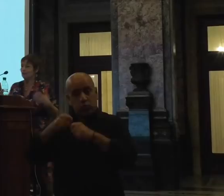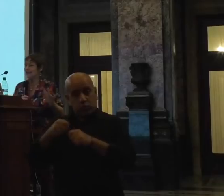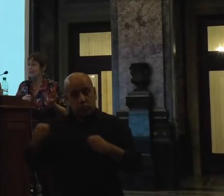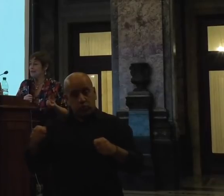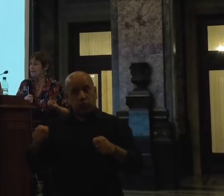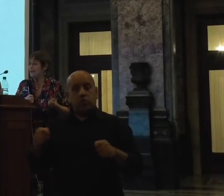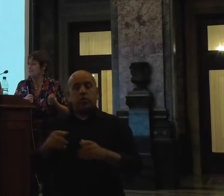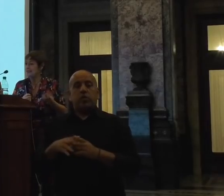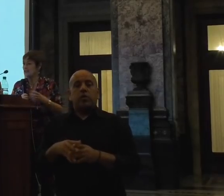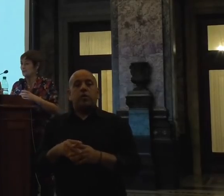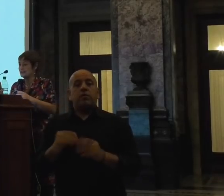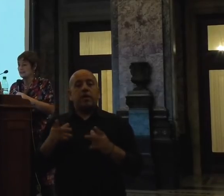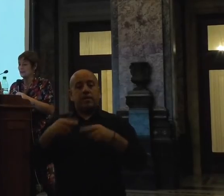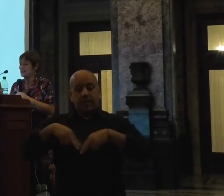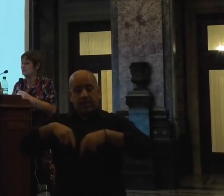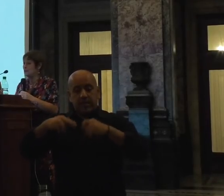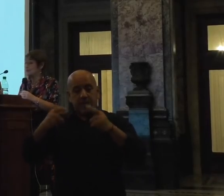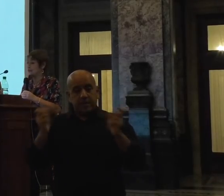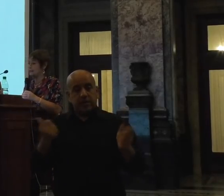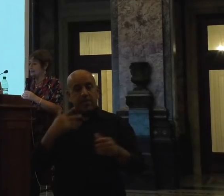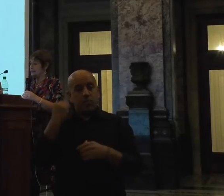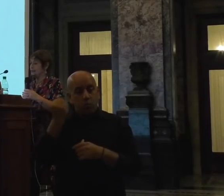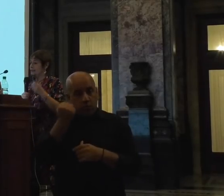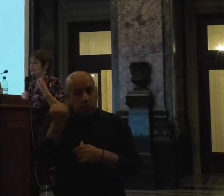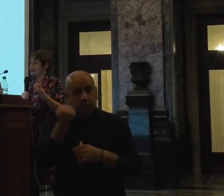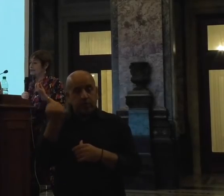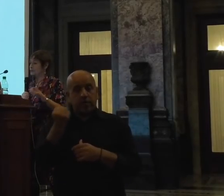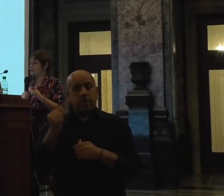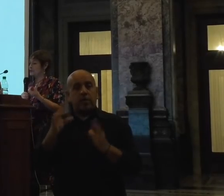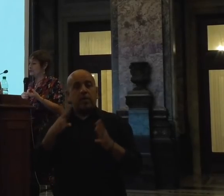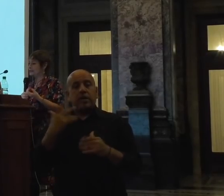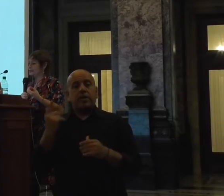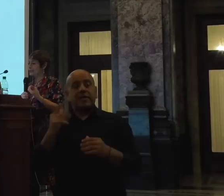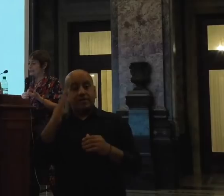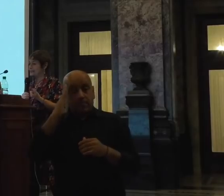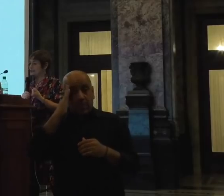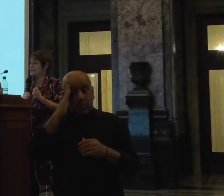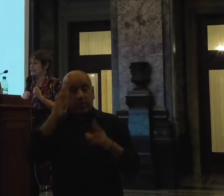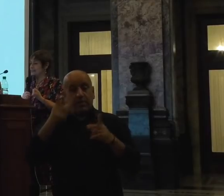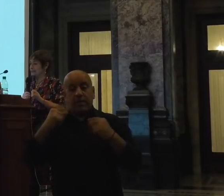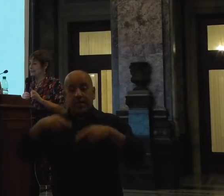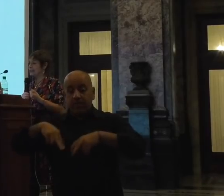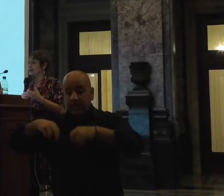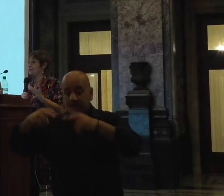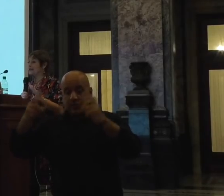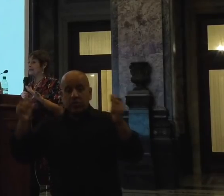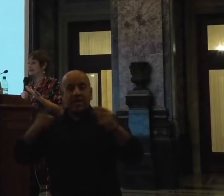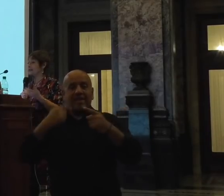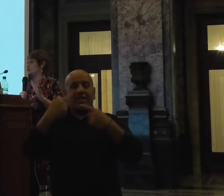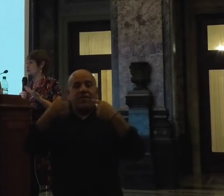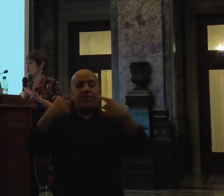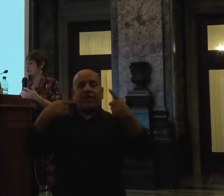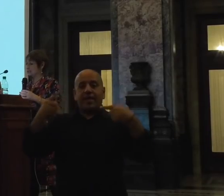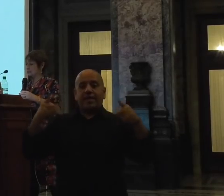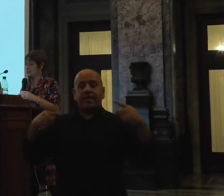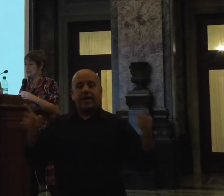quiero concluir que para la investigación básica creo que es muy importante que tomemos en cuenta la investigación interdisciplinaria para entender